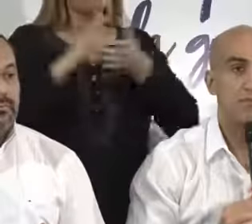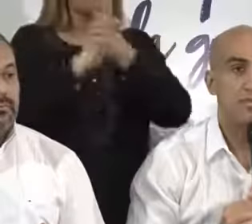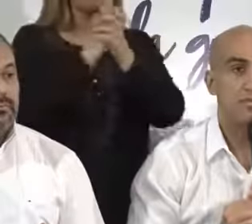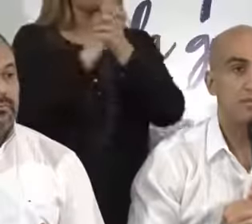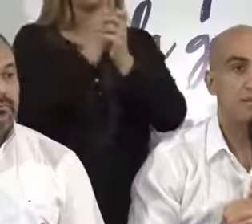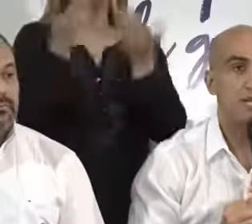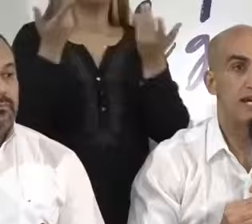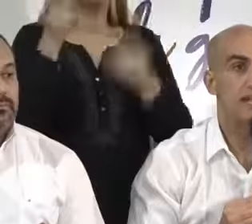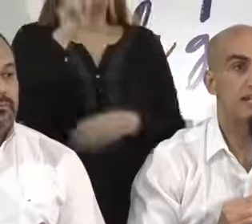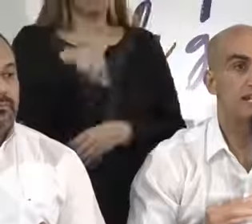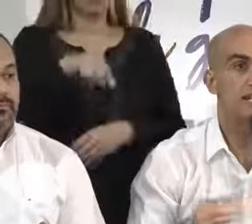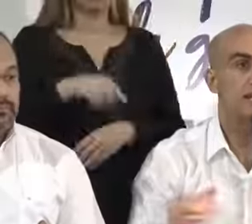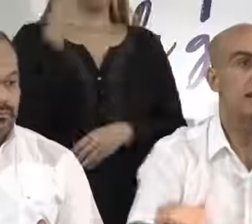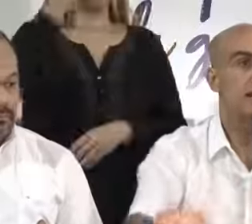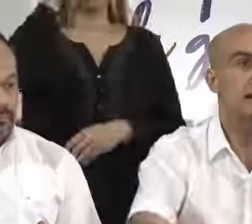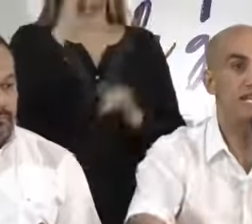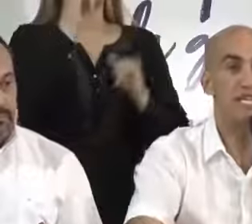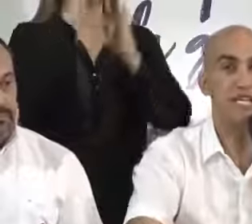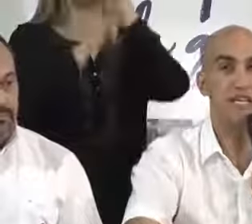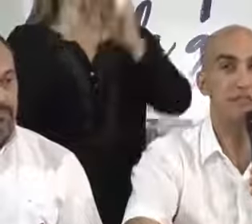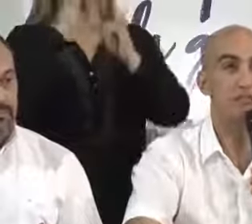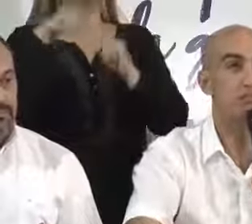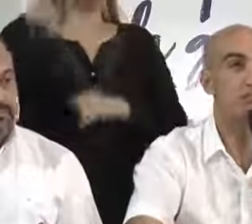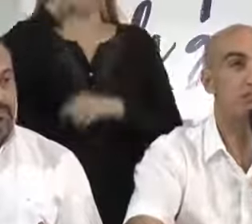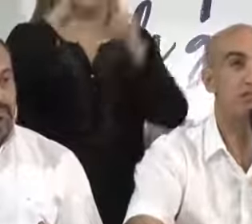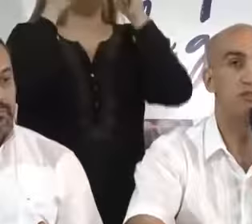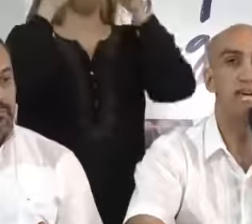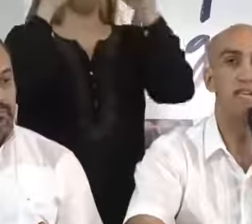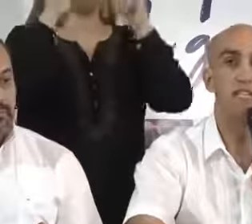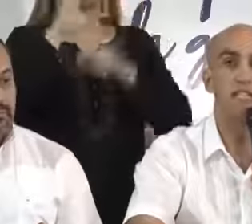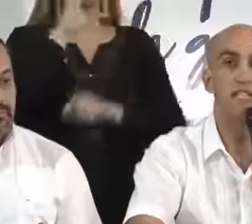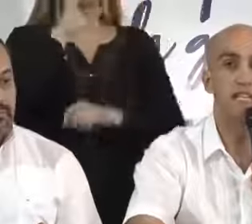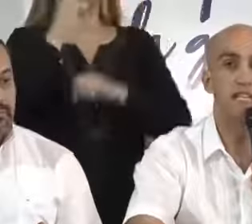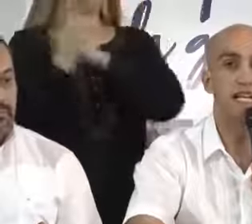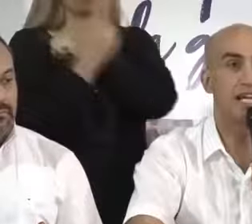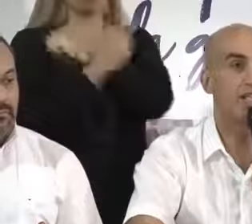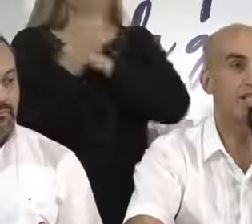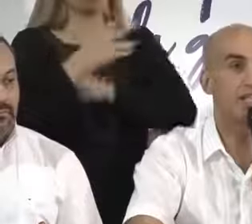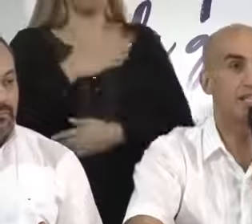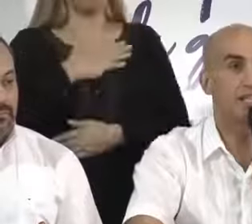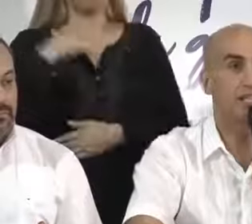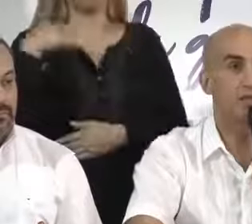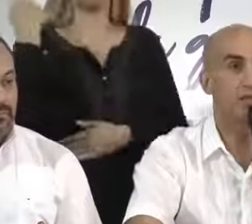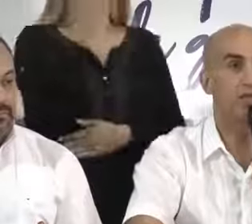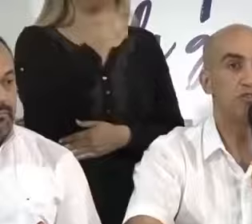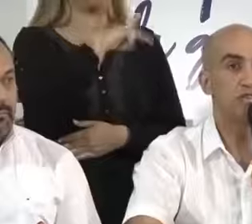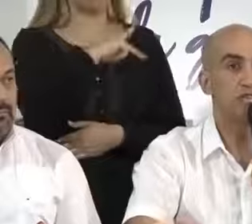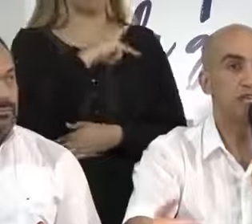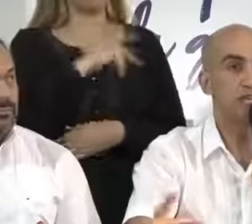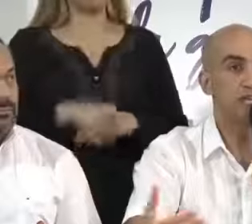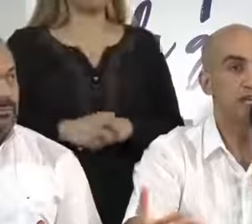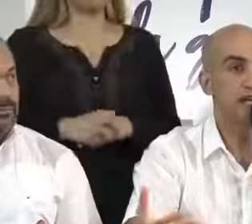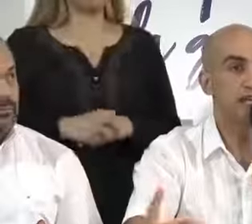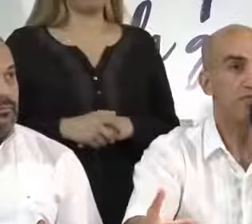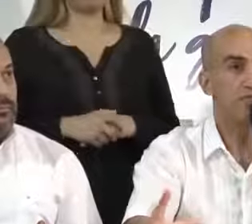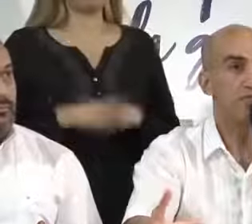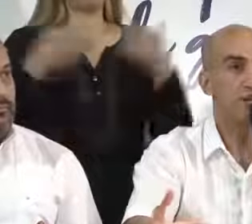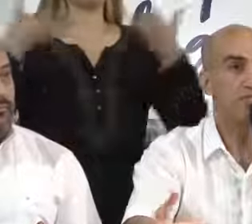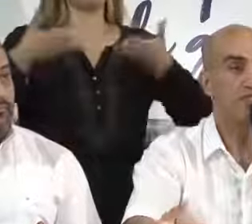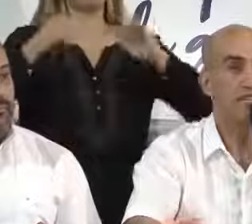también para enfatizar las medidas de protección personal que debe tener la gente. Hemos